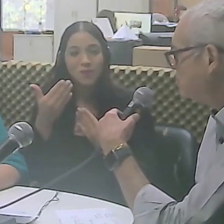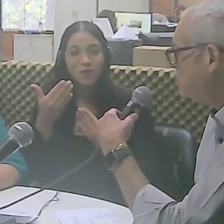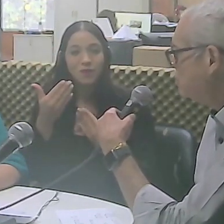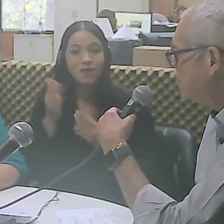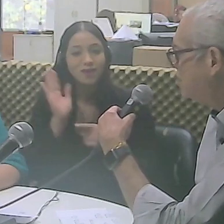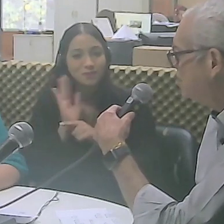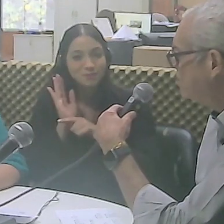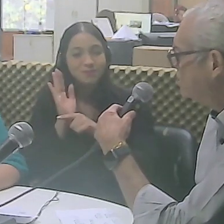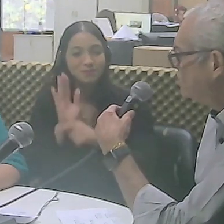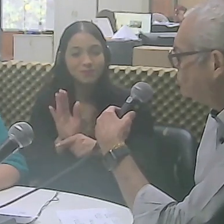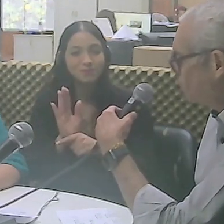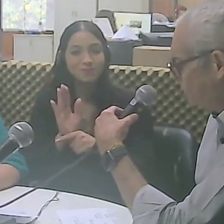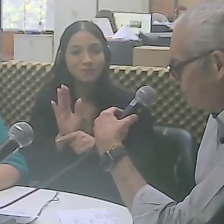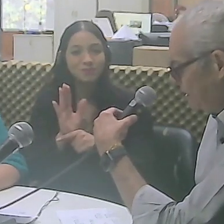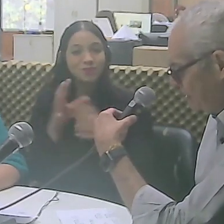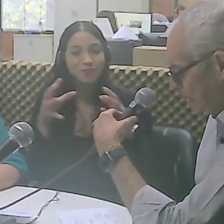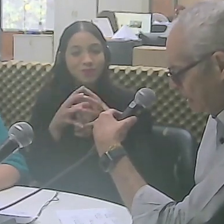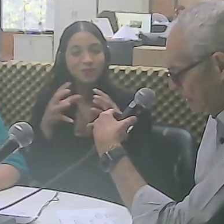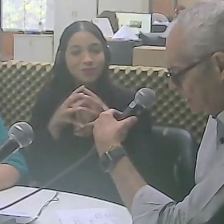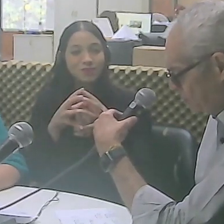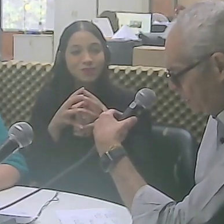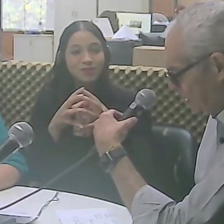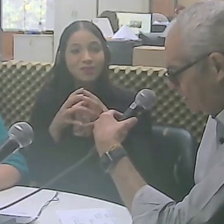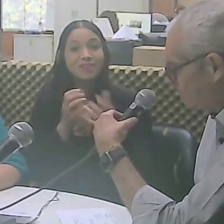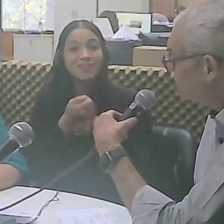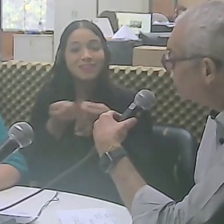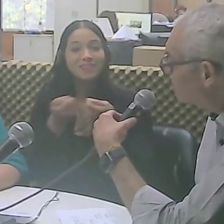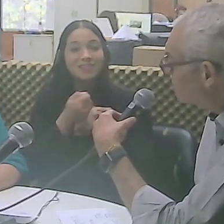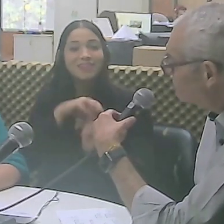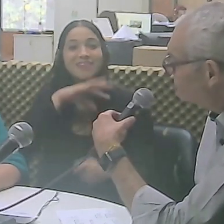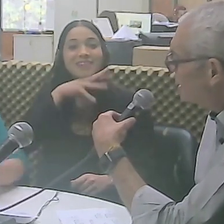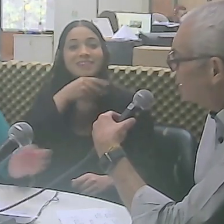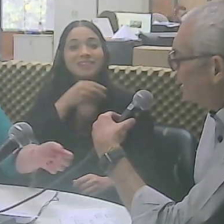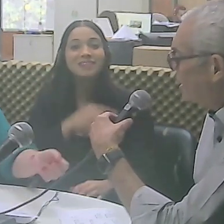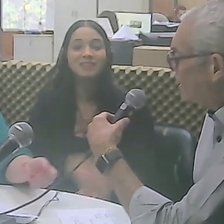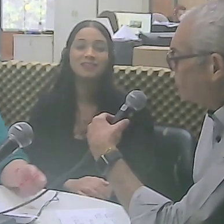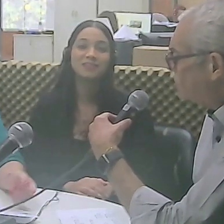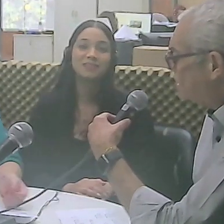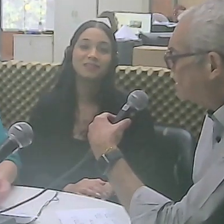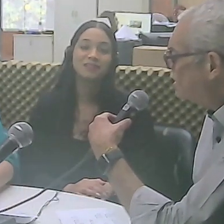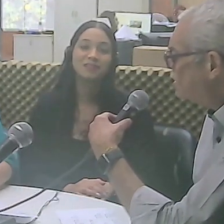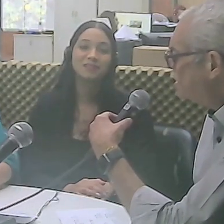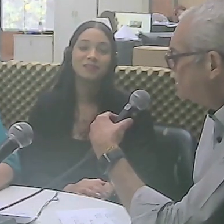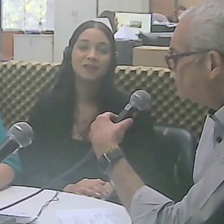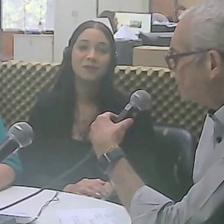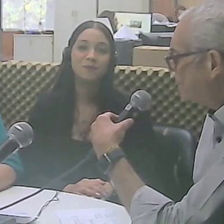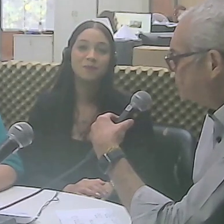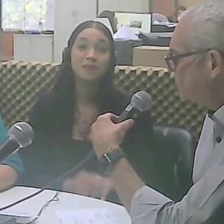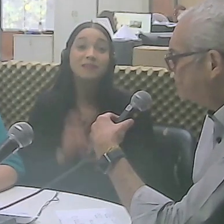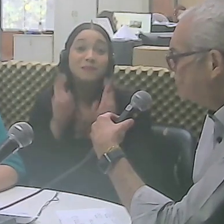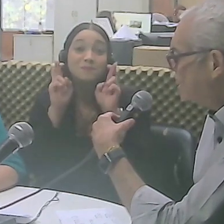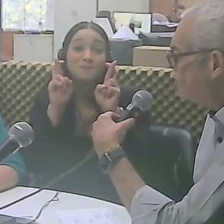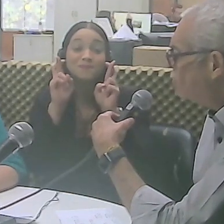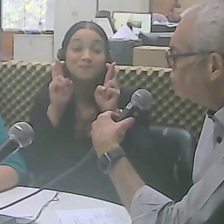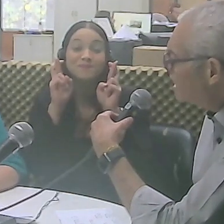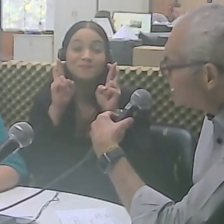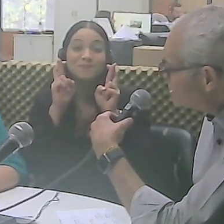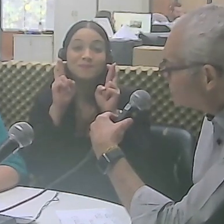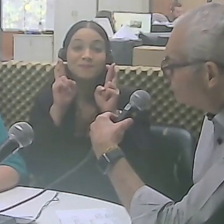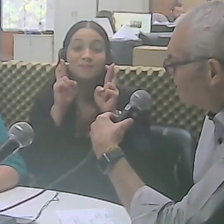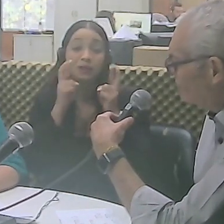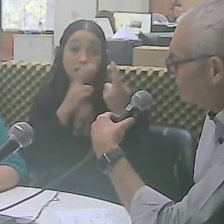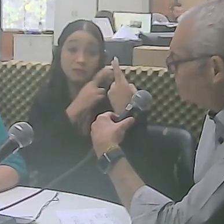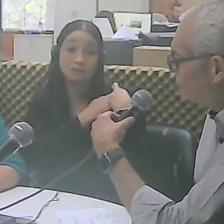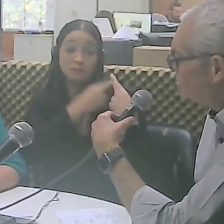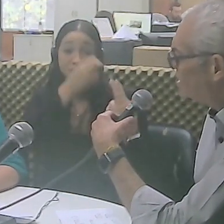podendo contribuir aí no time da administração Odelmo Leão. A nossa grande expectativa e a incumbência